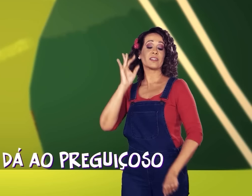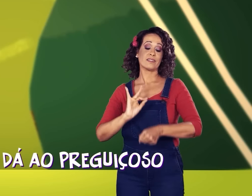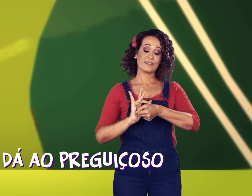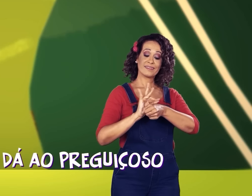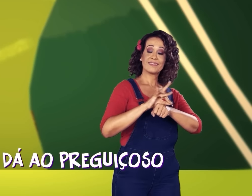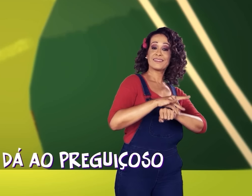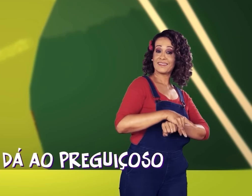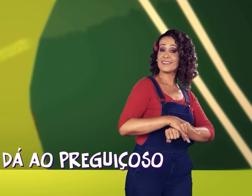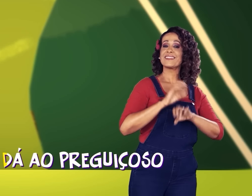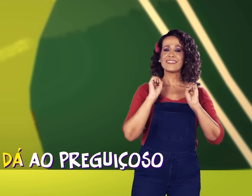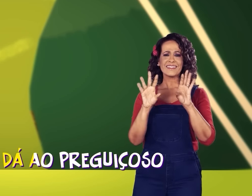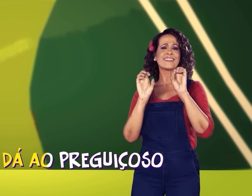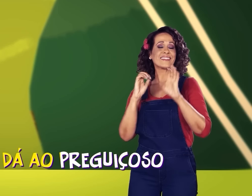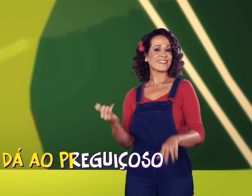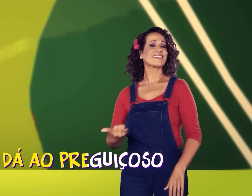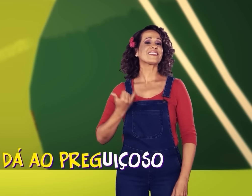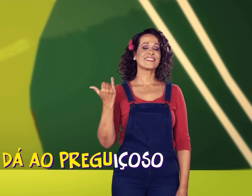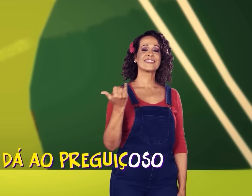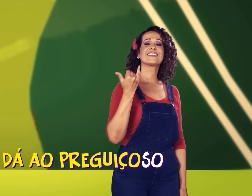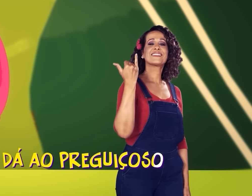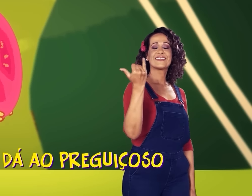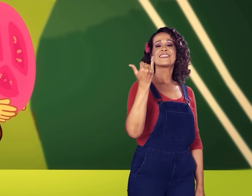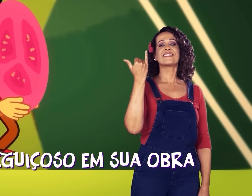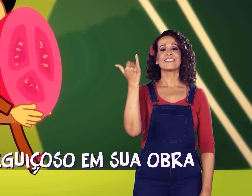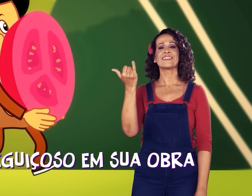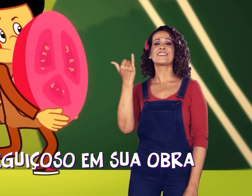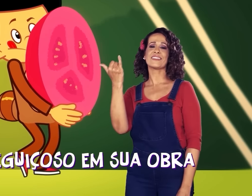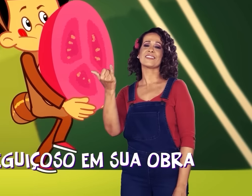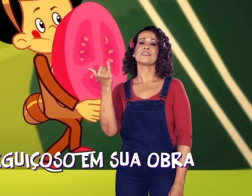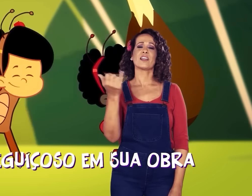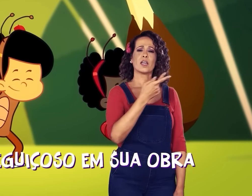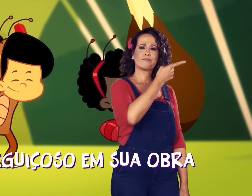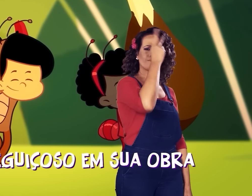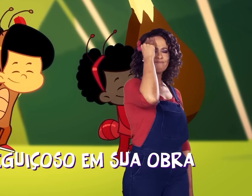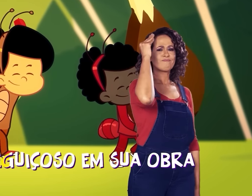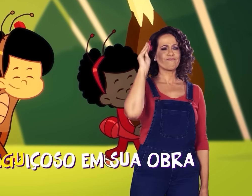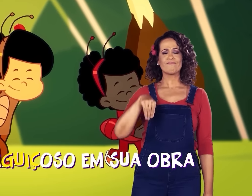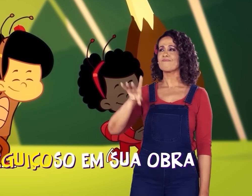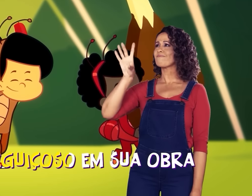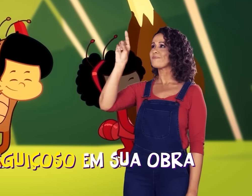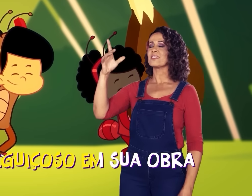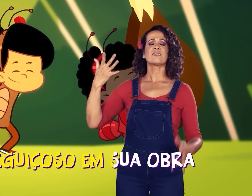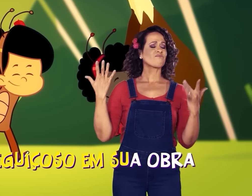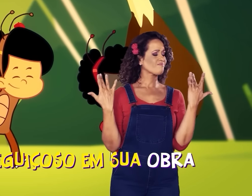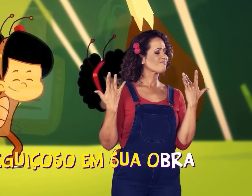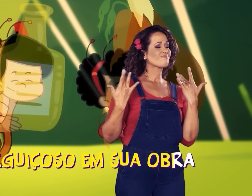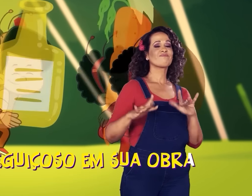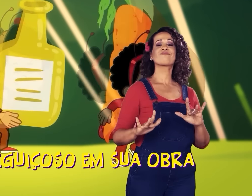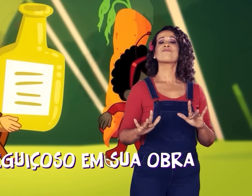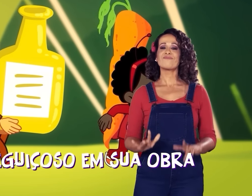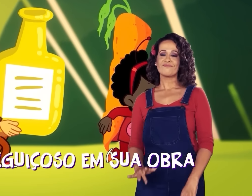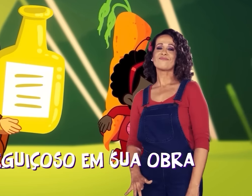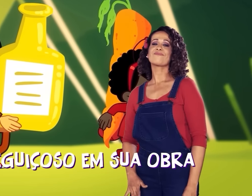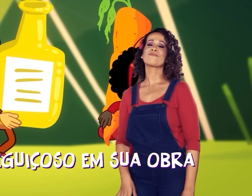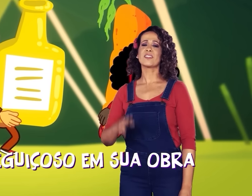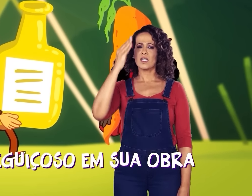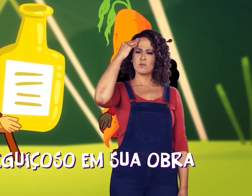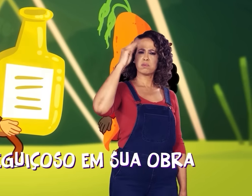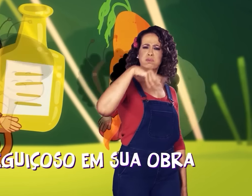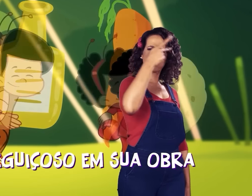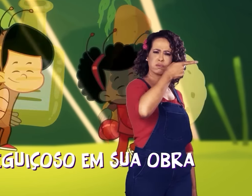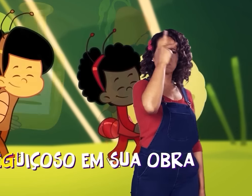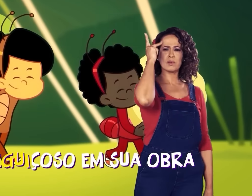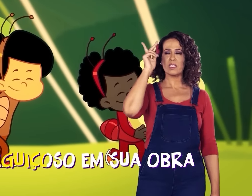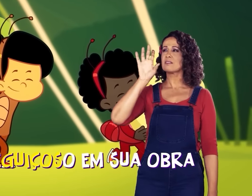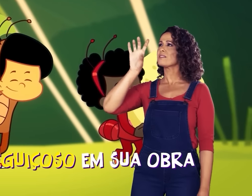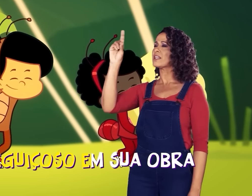A formiguinha dá ao preguiçoso. Deus não quer preguiçoso em sua obra. Deus não